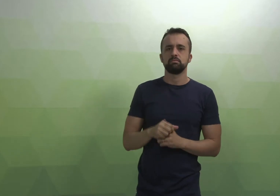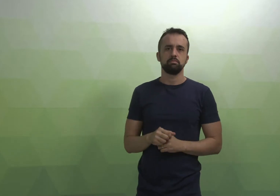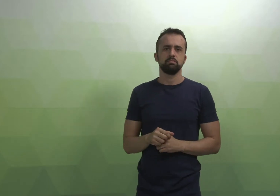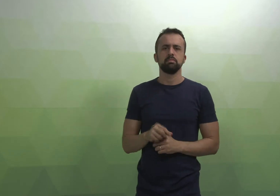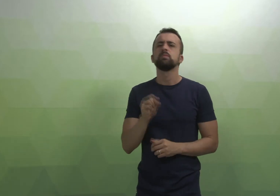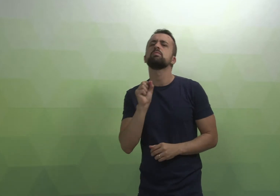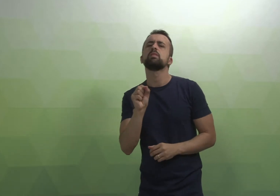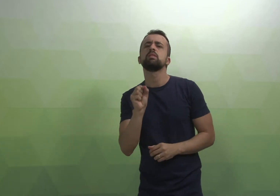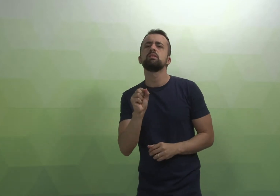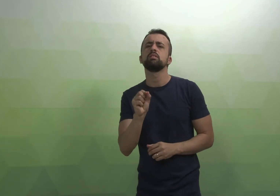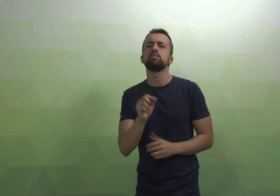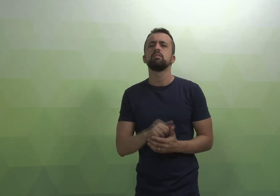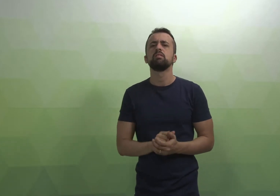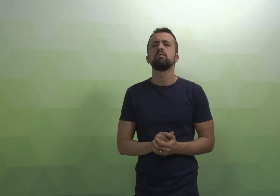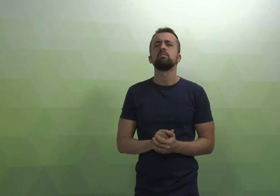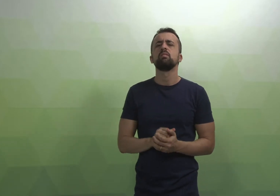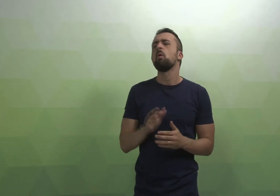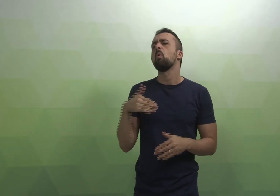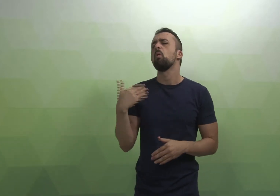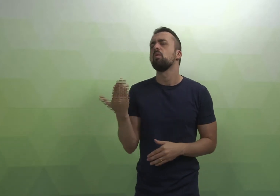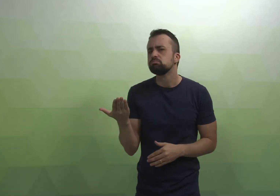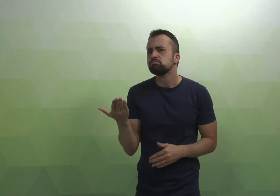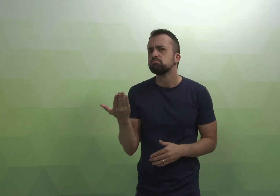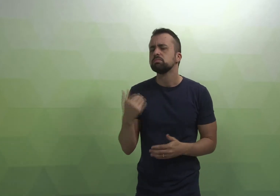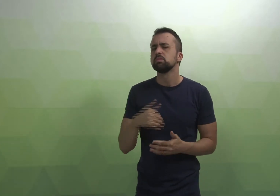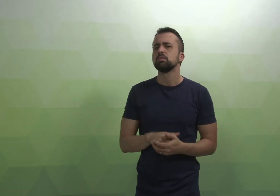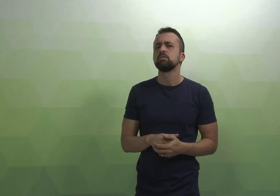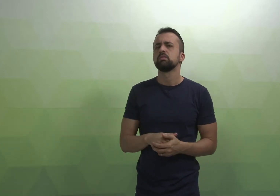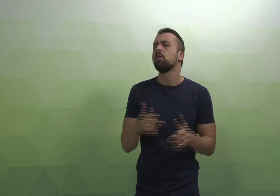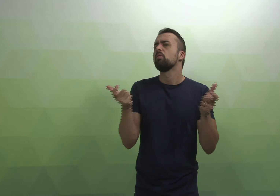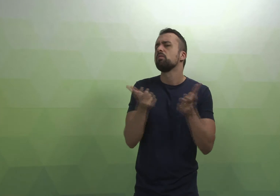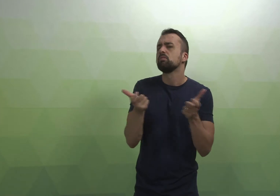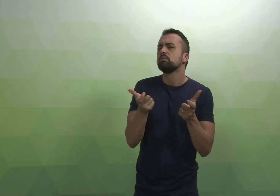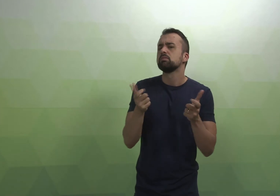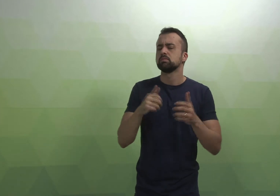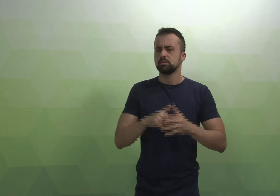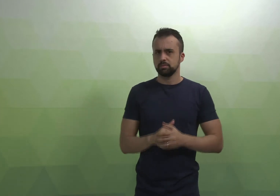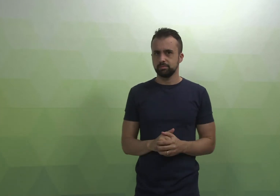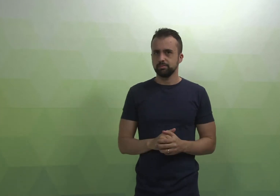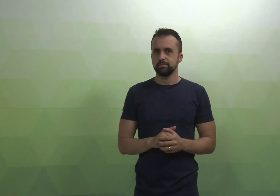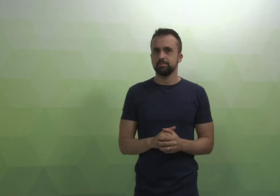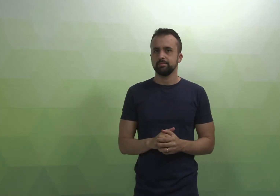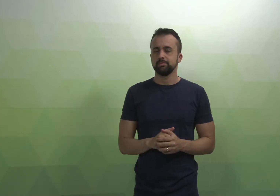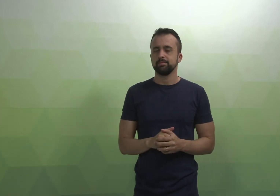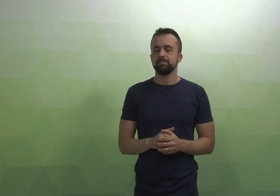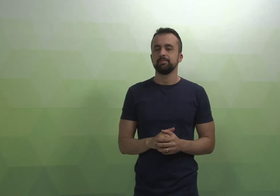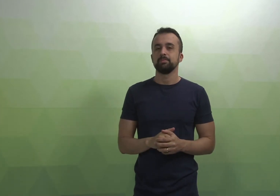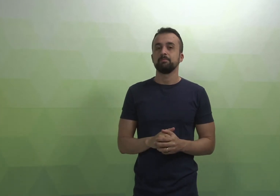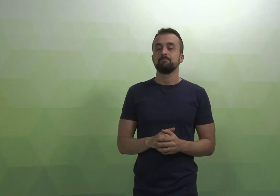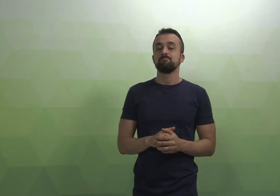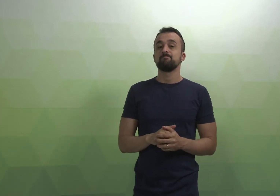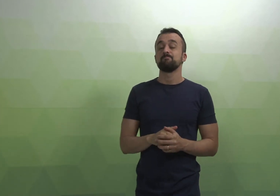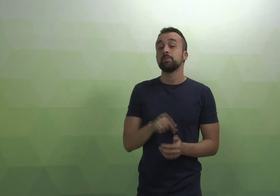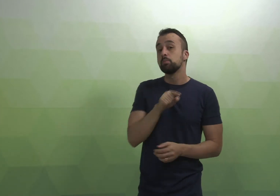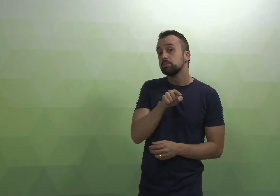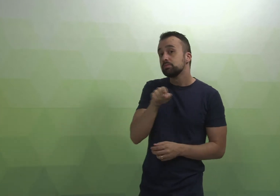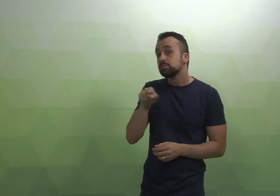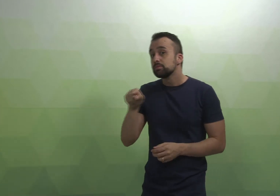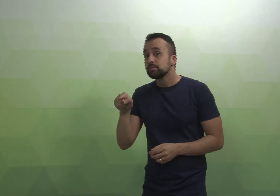Por exemplo, que, quem, quando, onde.